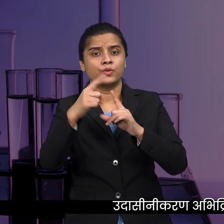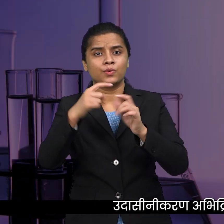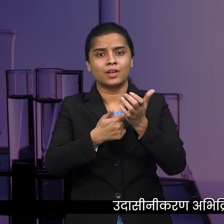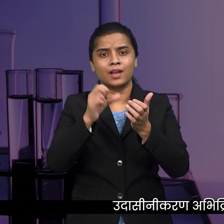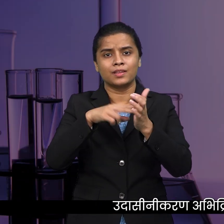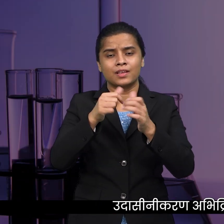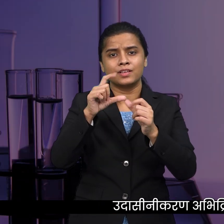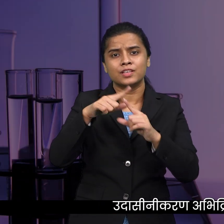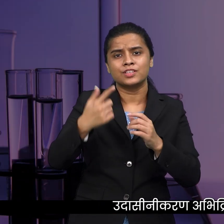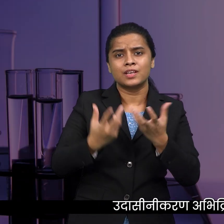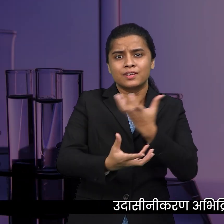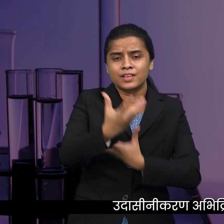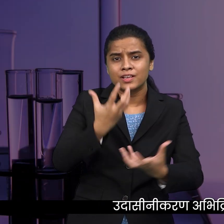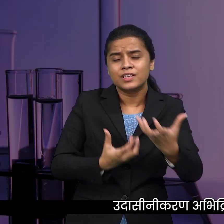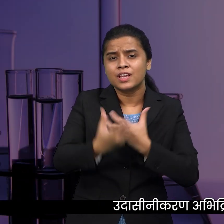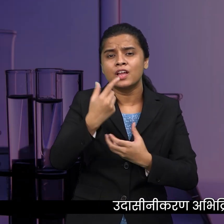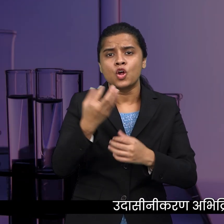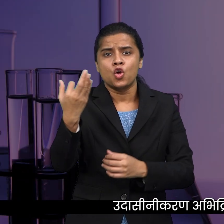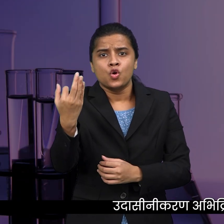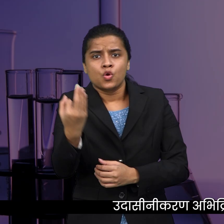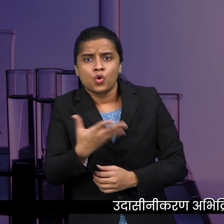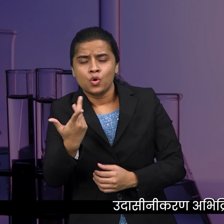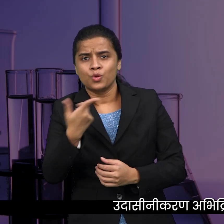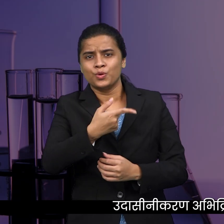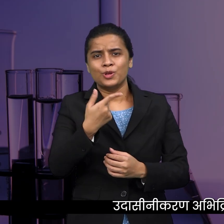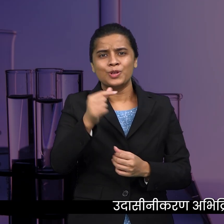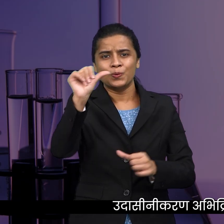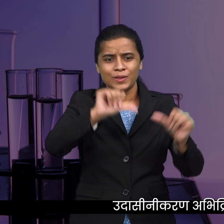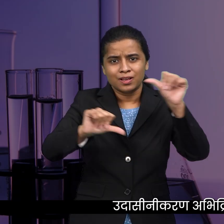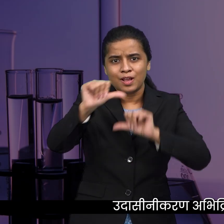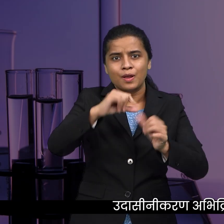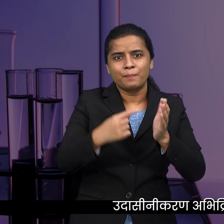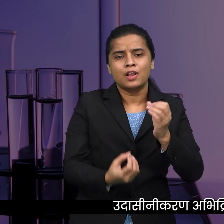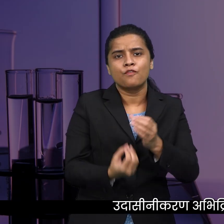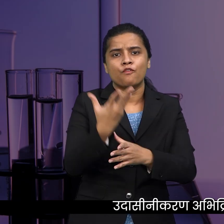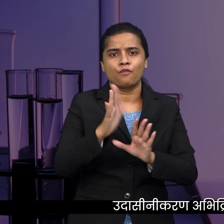उदासीनीकरण अभिक्रिया में एक नया पदार्थ बनता है।